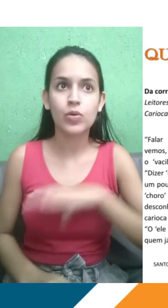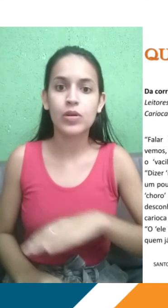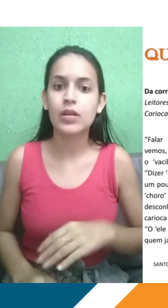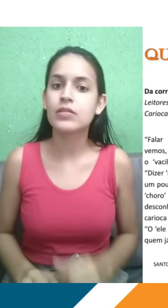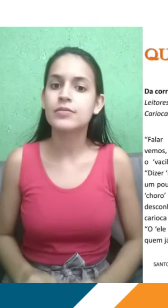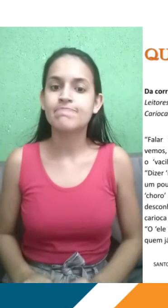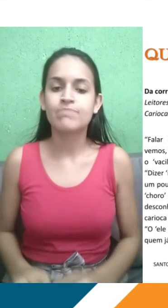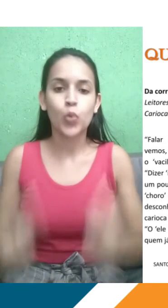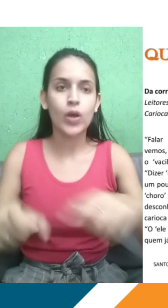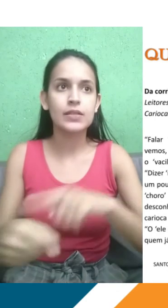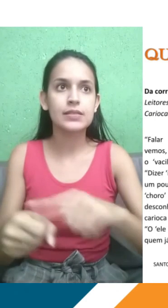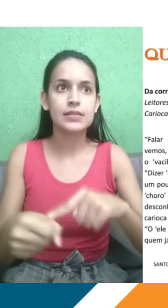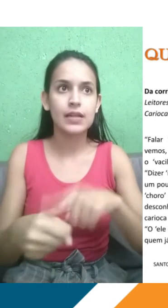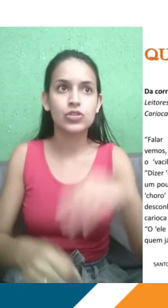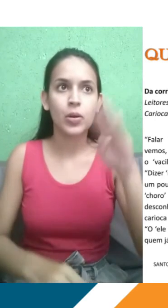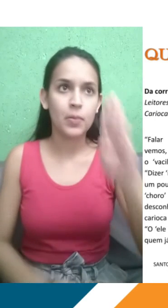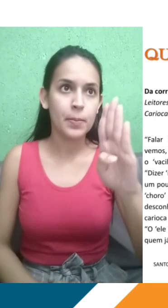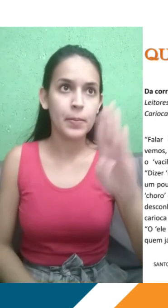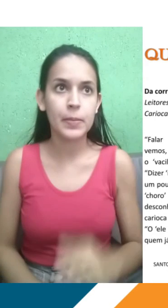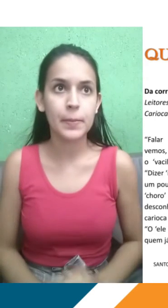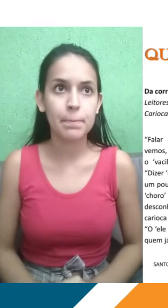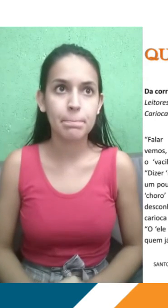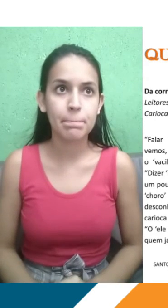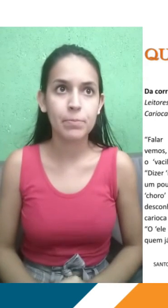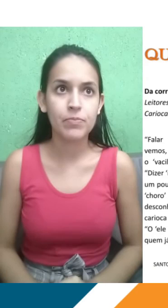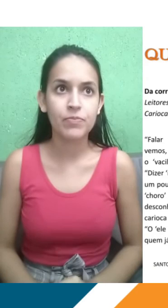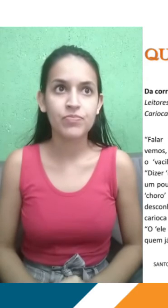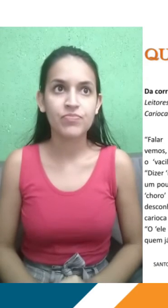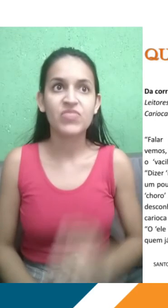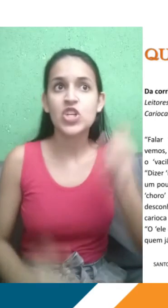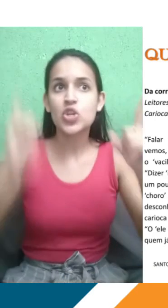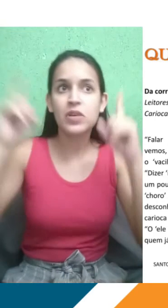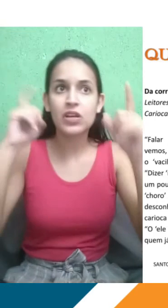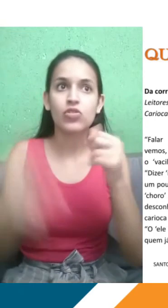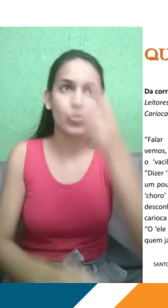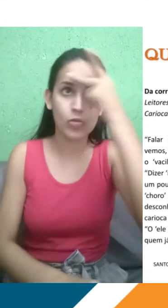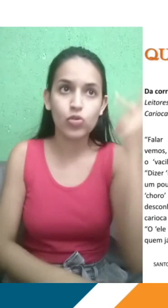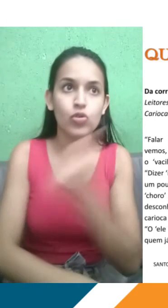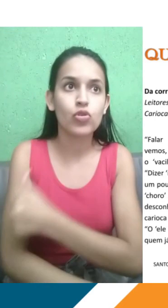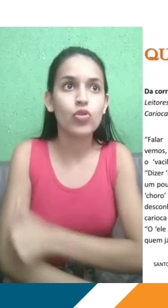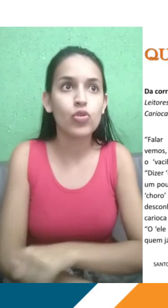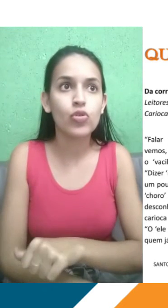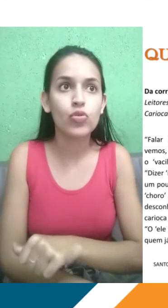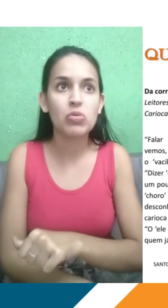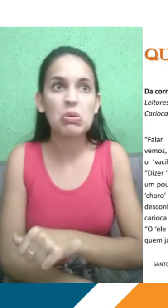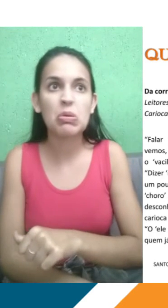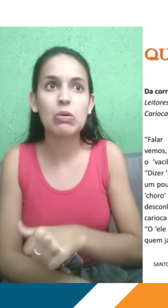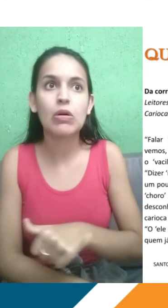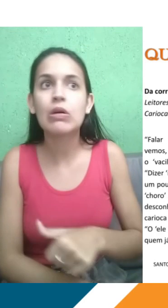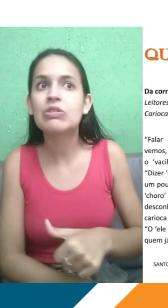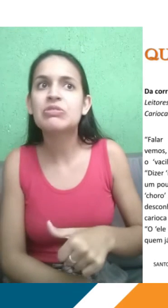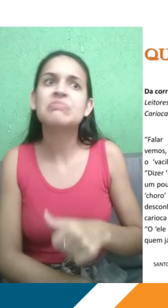E. Variabilidade no linguajar carioca em razão da faixa etária dos falantes. O fragmento